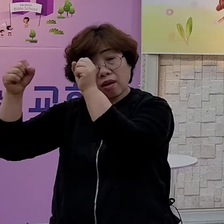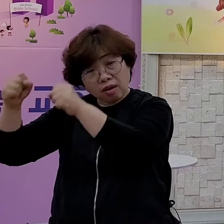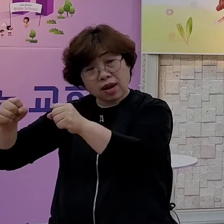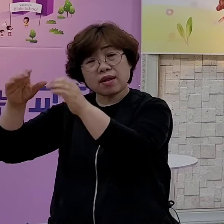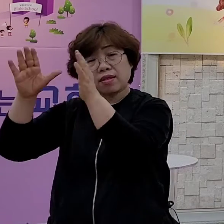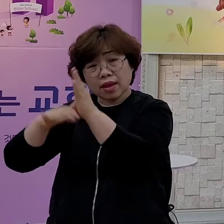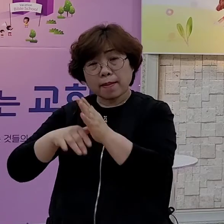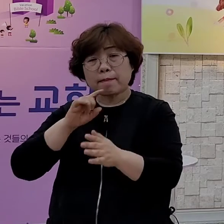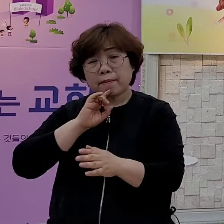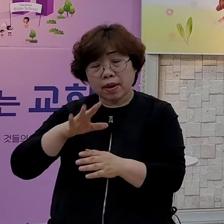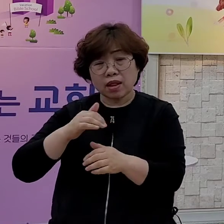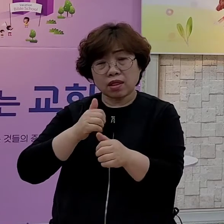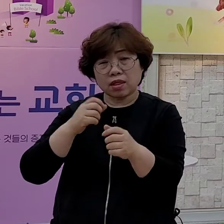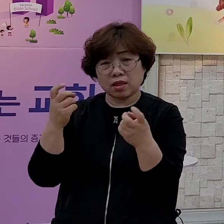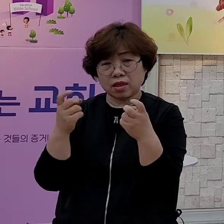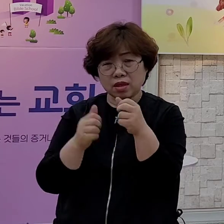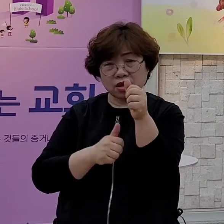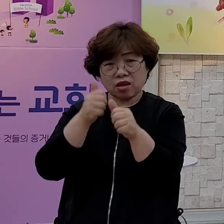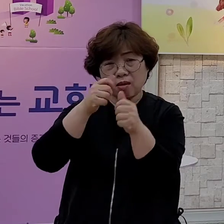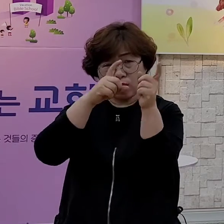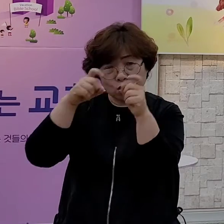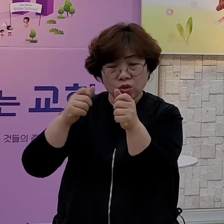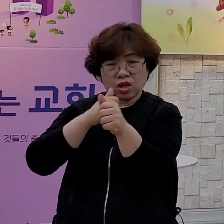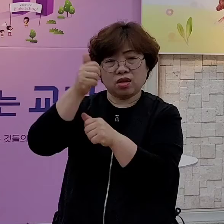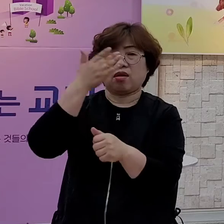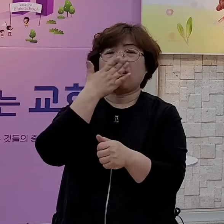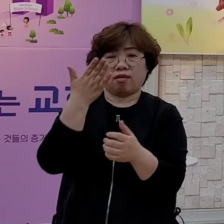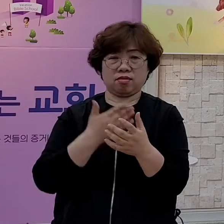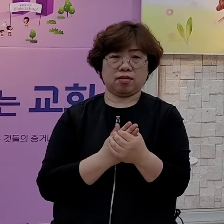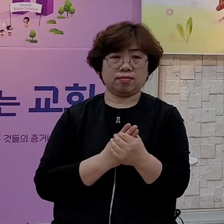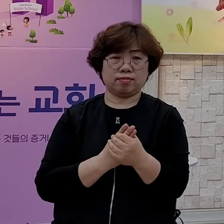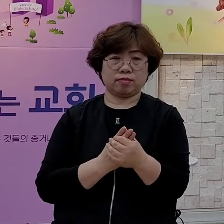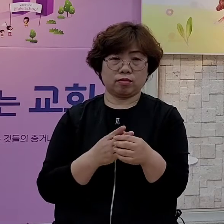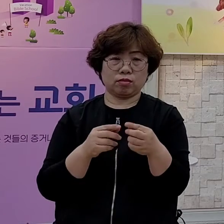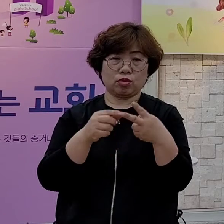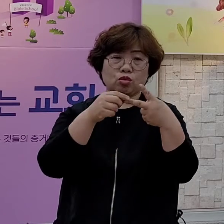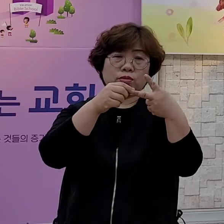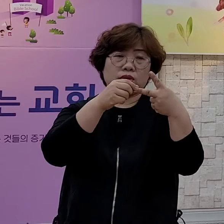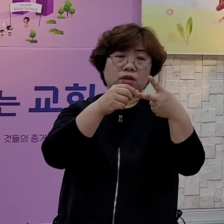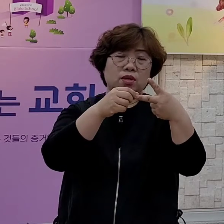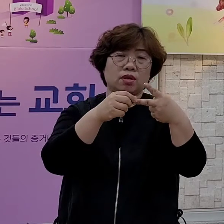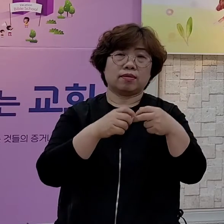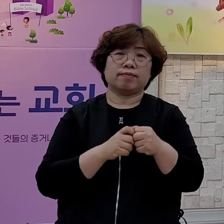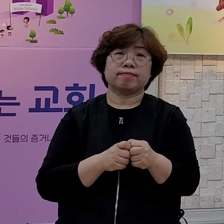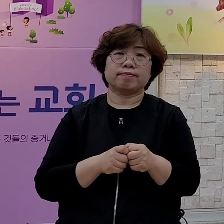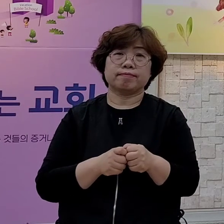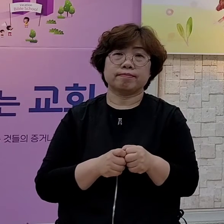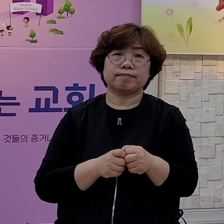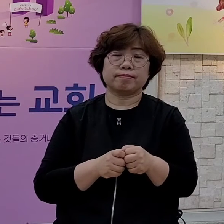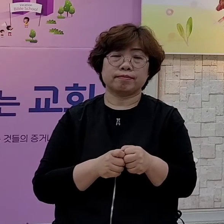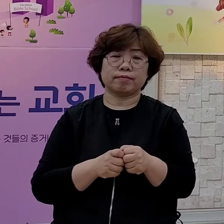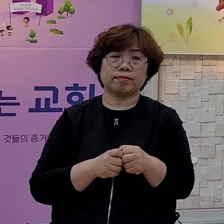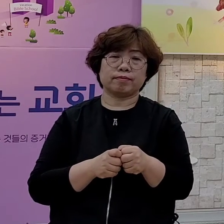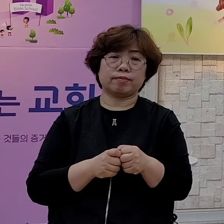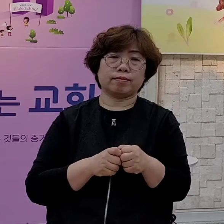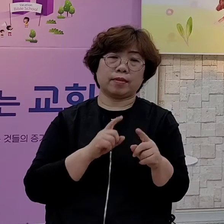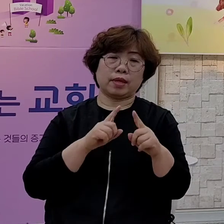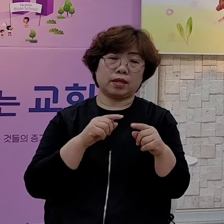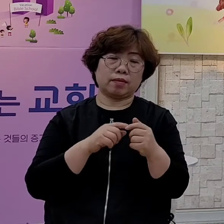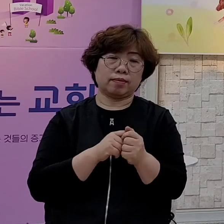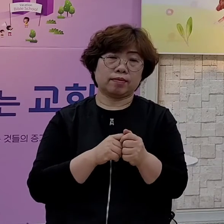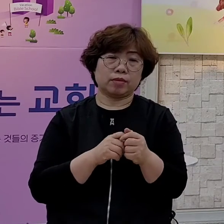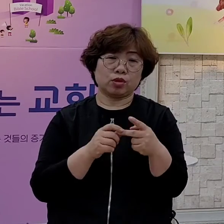것. 여러분 잊지 마시길 바랍니다. 두 번째는 뭐예요? 오늘 야고보가 우리에게 주신 두 번째 교훈은 뭐냐면은